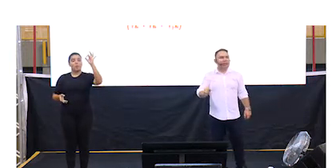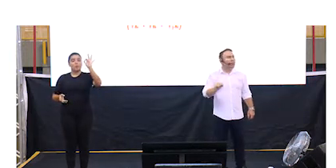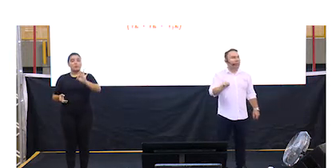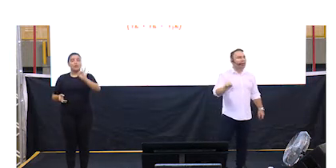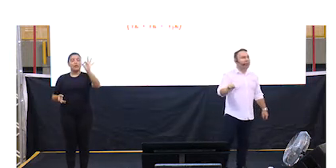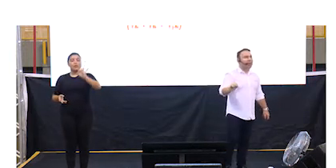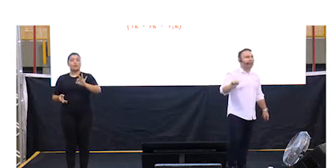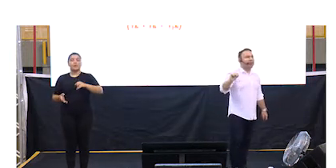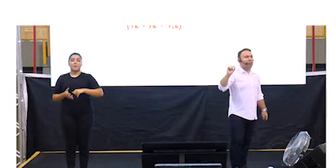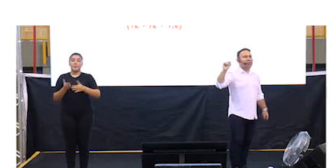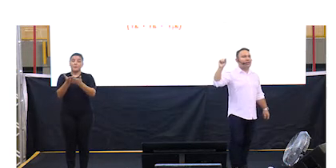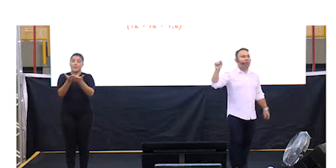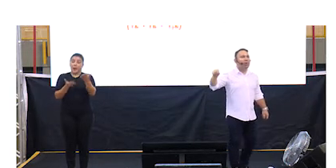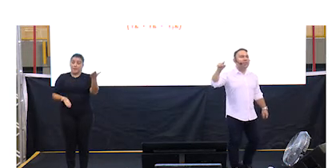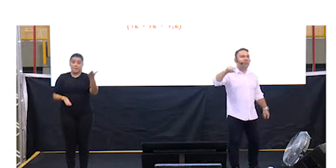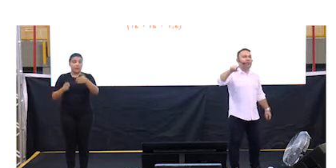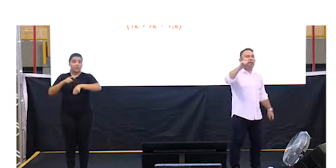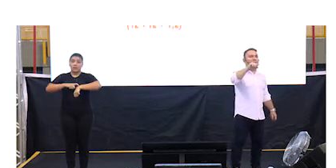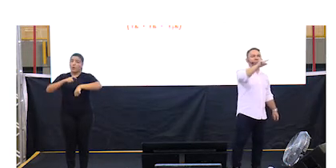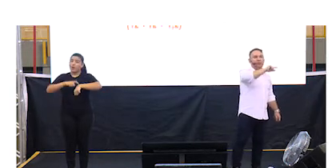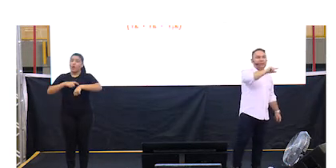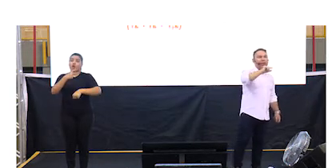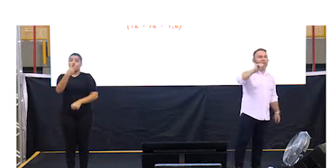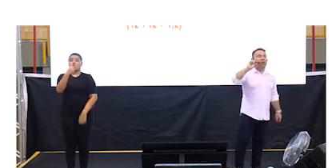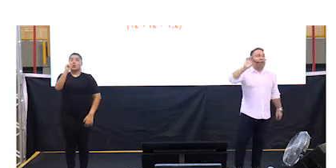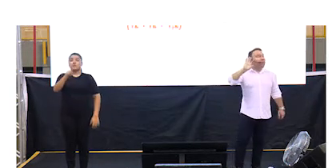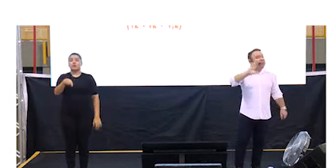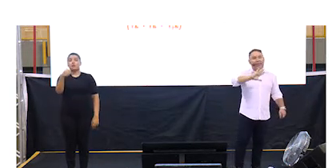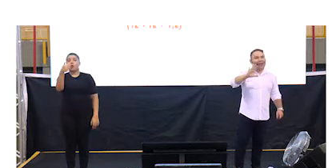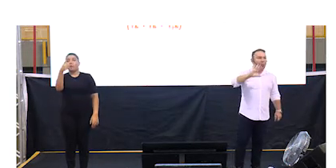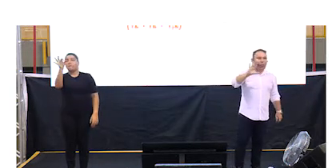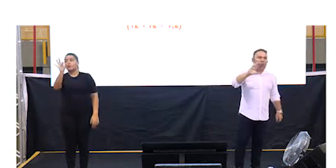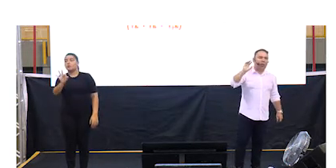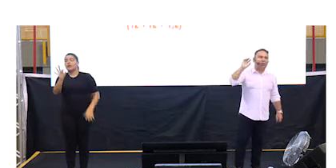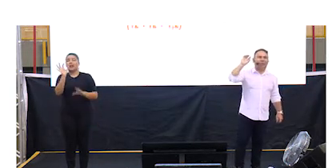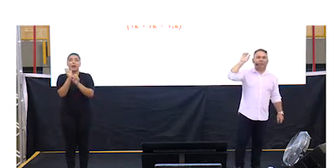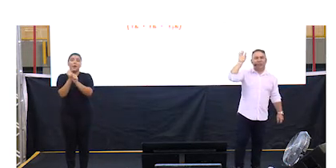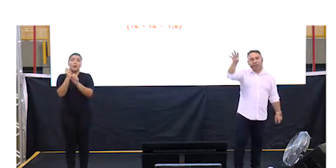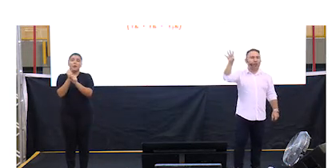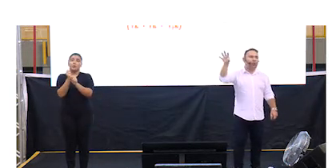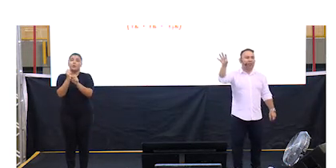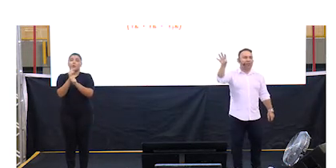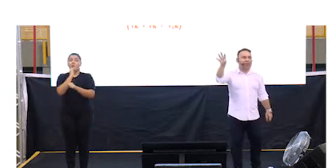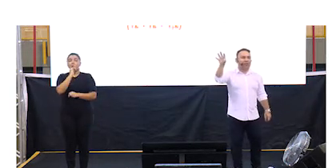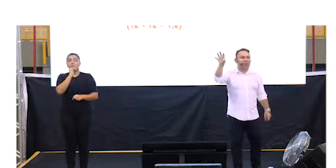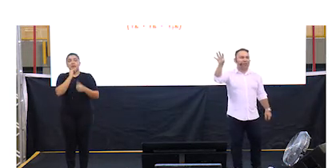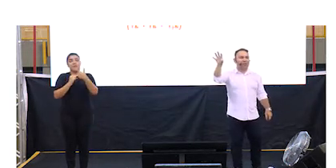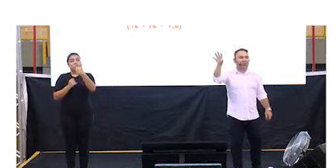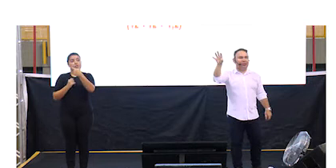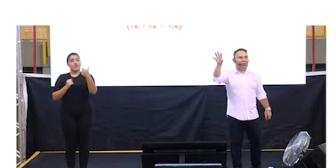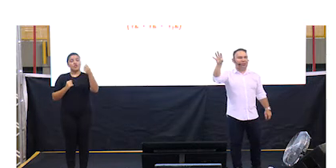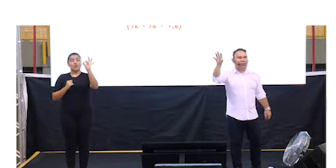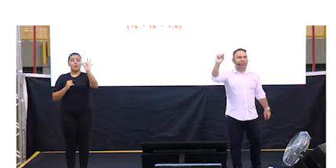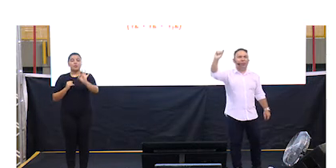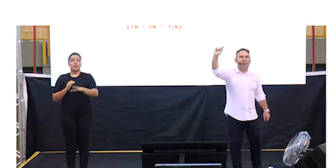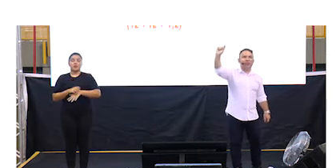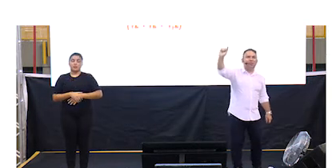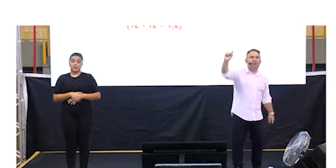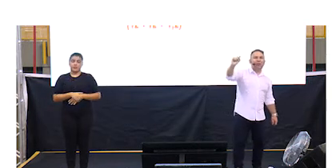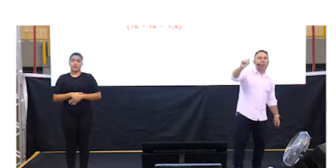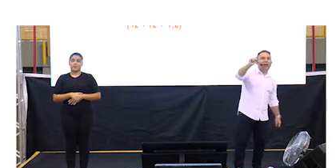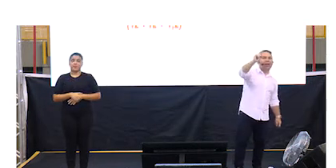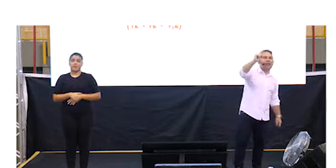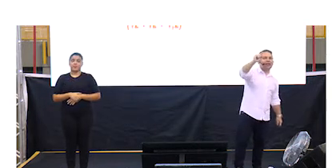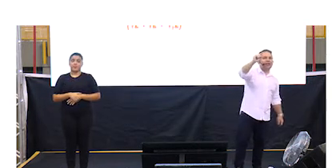2,1%, se numa prova perguntar quanto é 2,1%, você calcula quanto é 21%. Depois